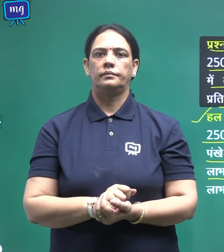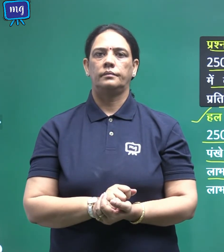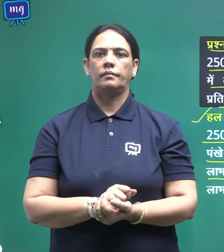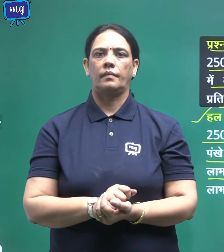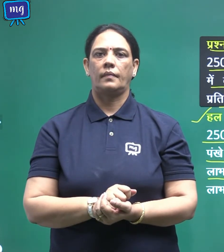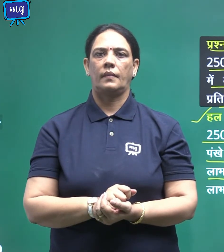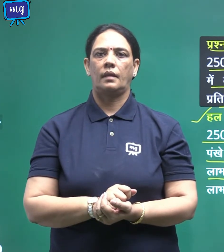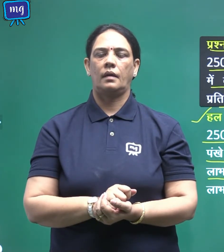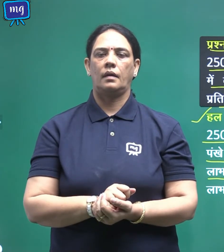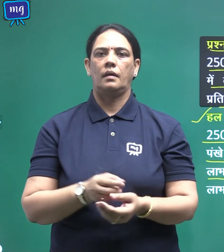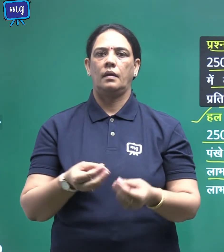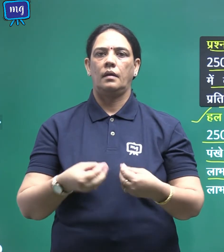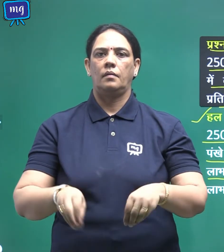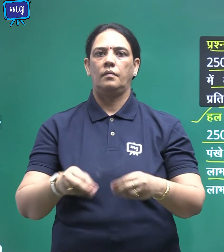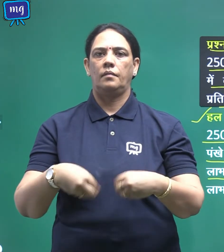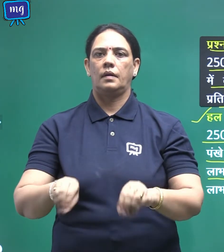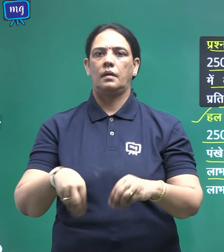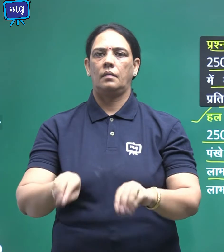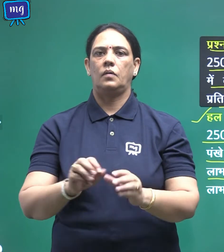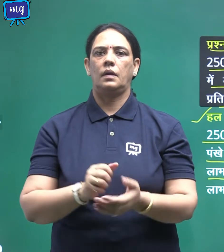विक्रय मूल्य